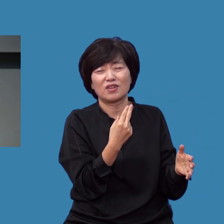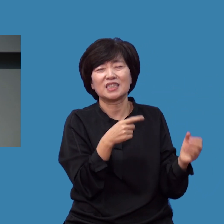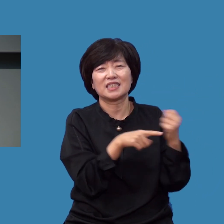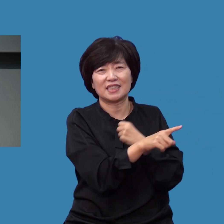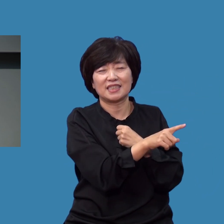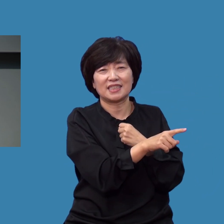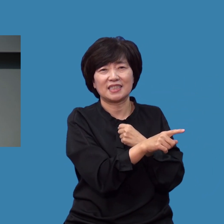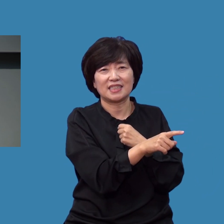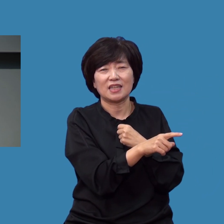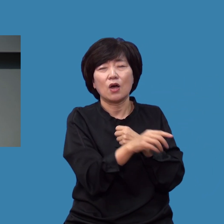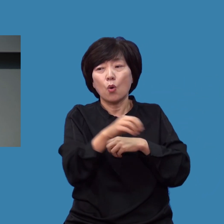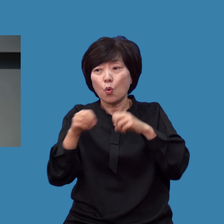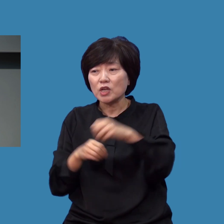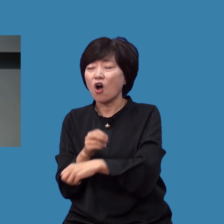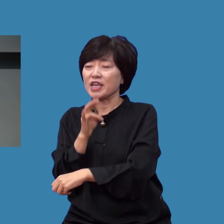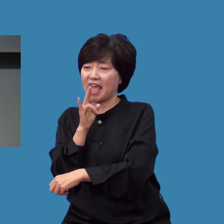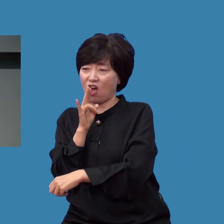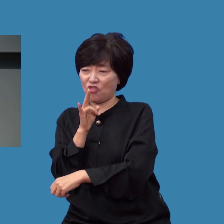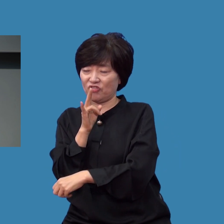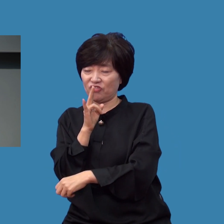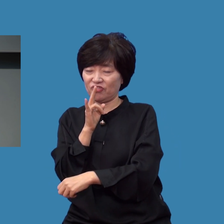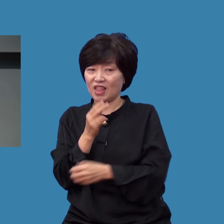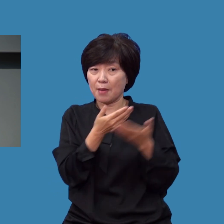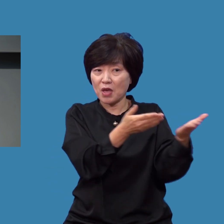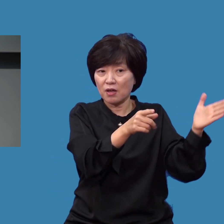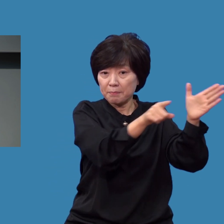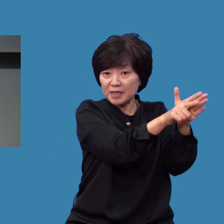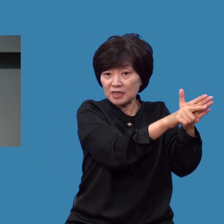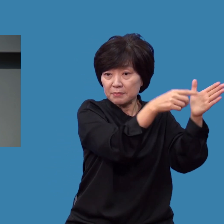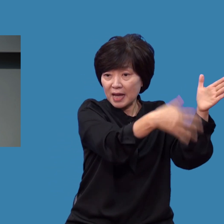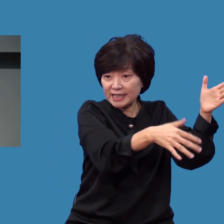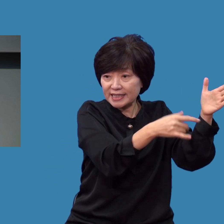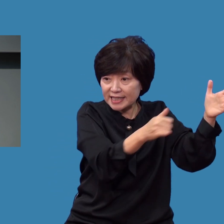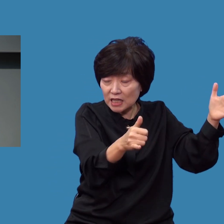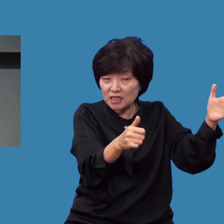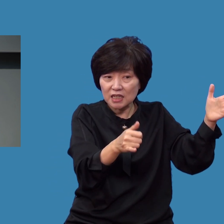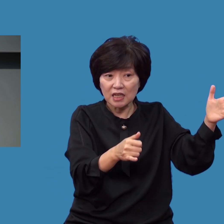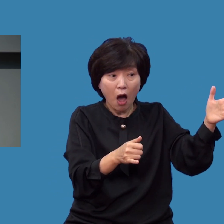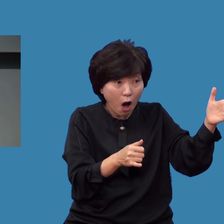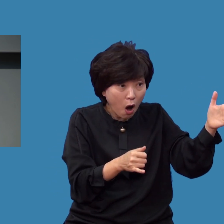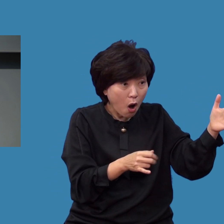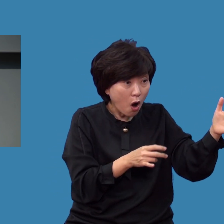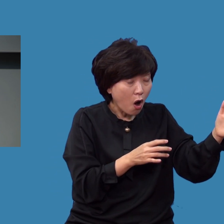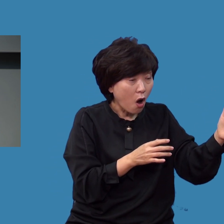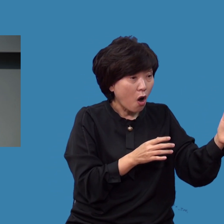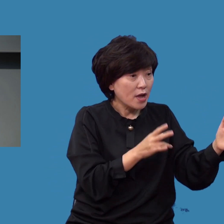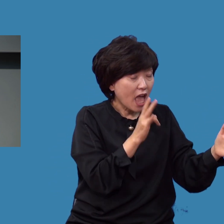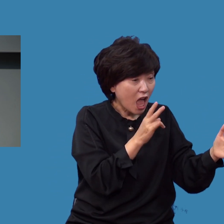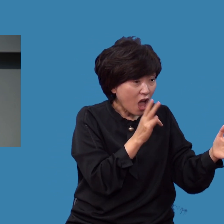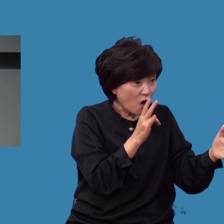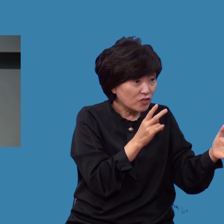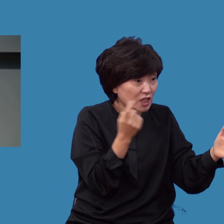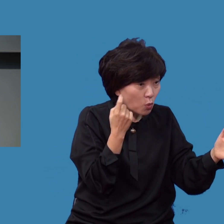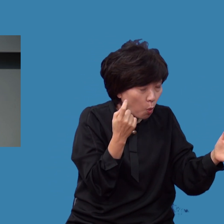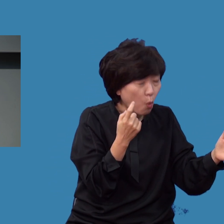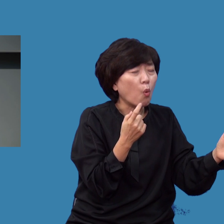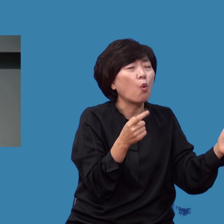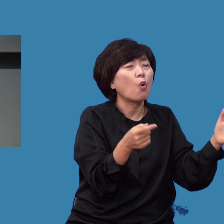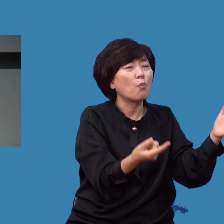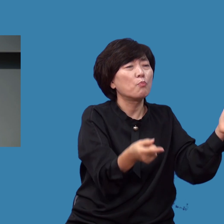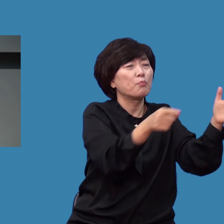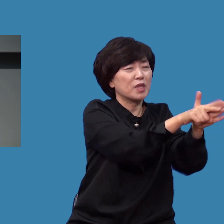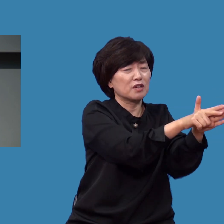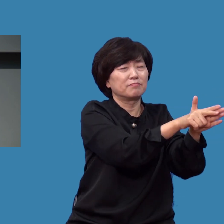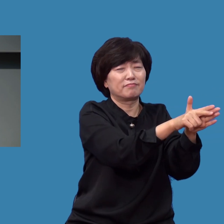거예요. 오히려 예언을 해야지 믿지 않는 자들이 그것을 바꾸게 되는 역사가 일어나. 이런 의미가